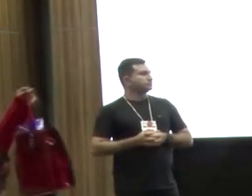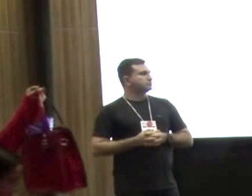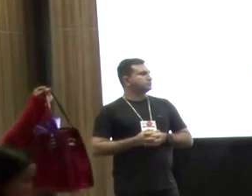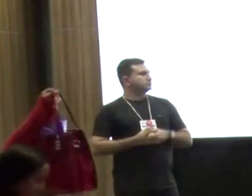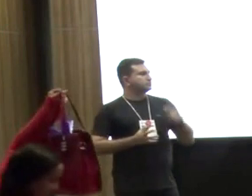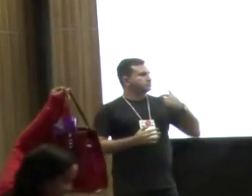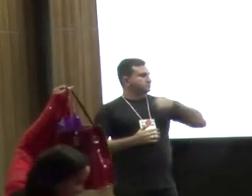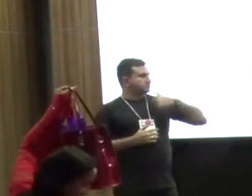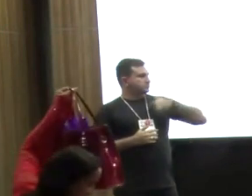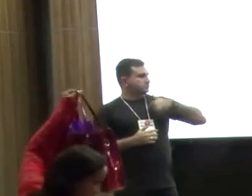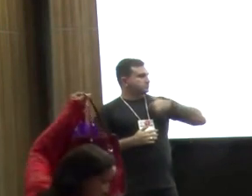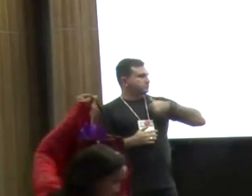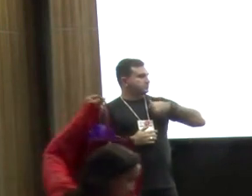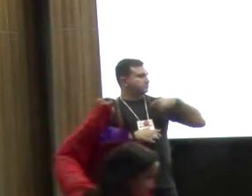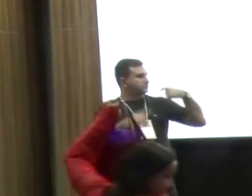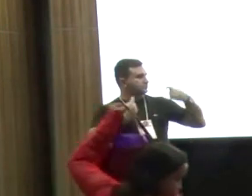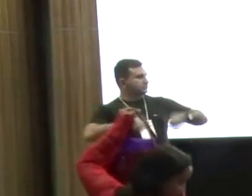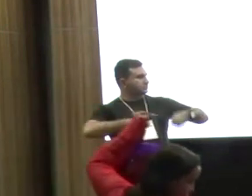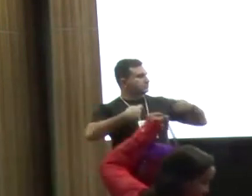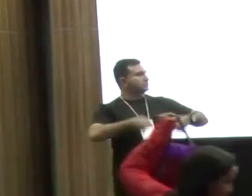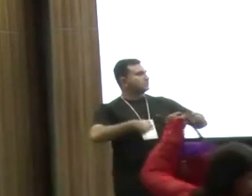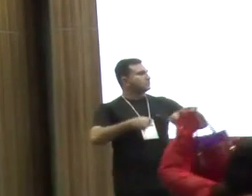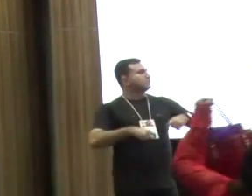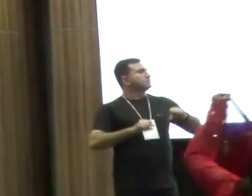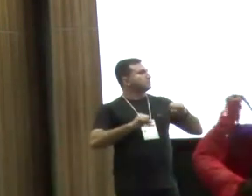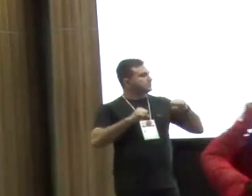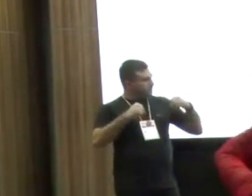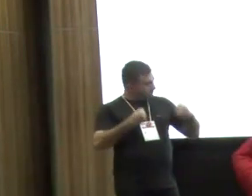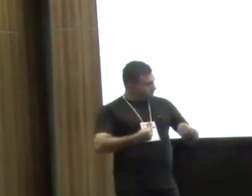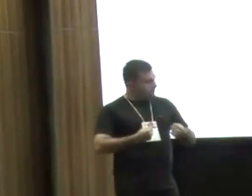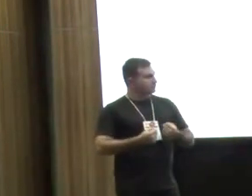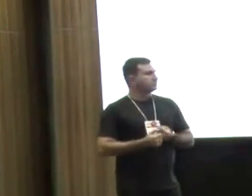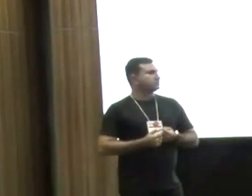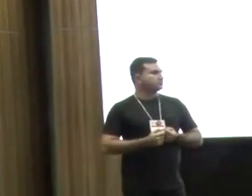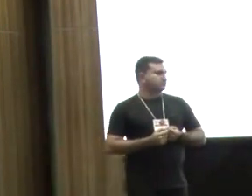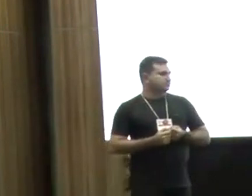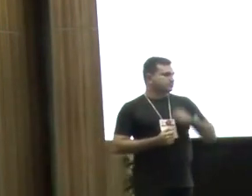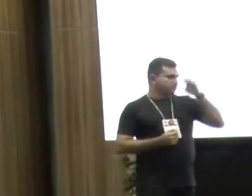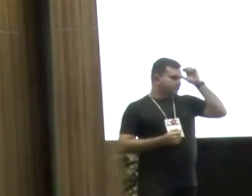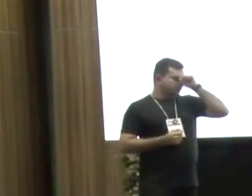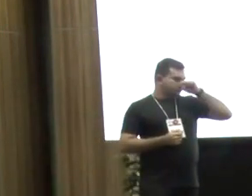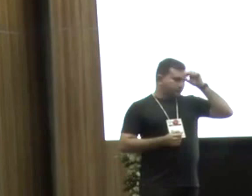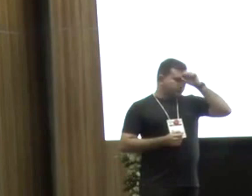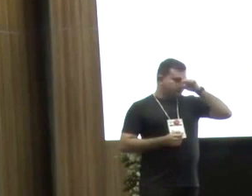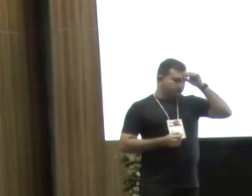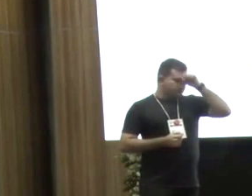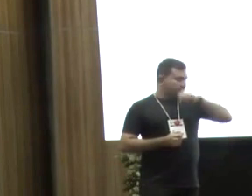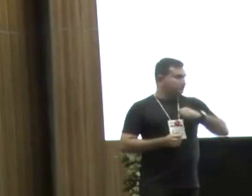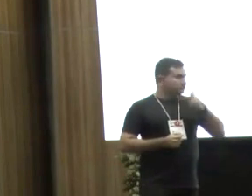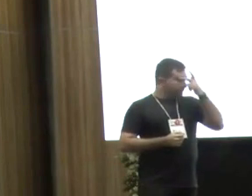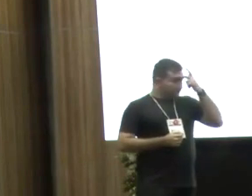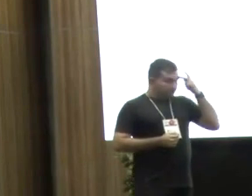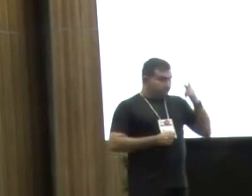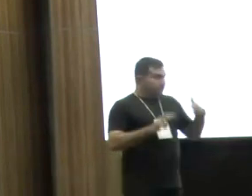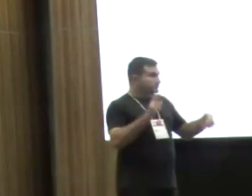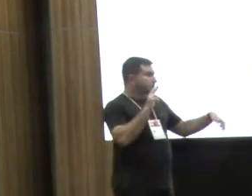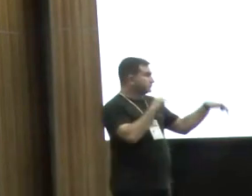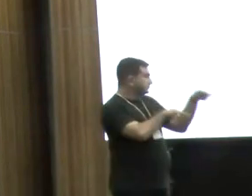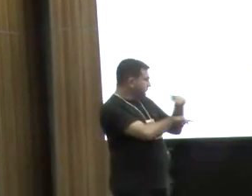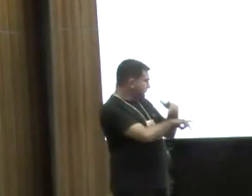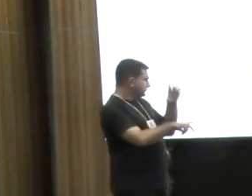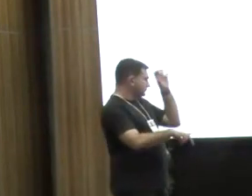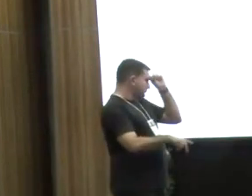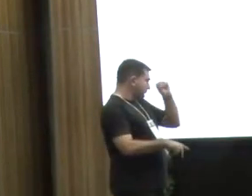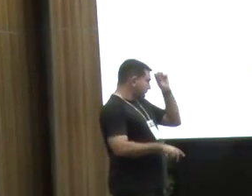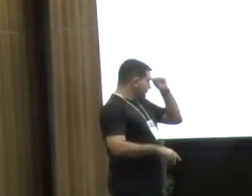Eu preciso trabalhar, tá? Aprender a trabalhar com os outros,